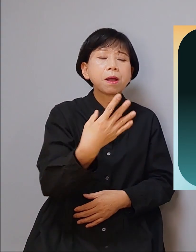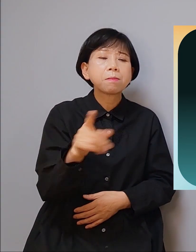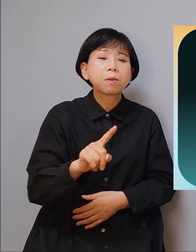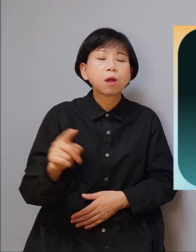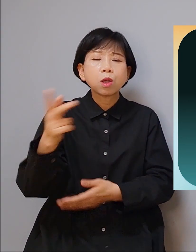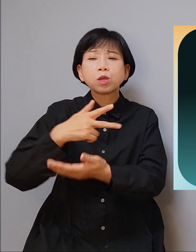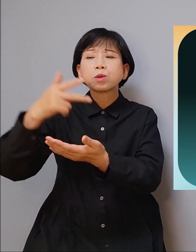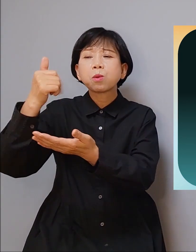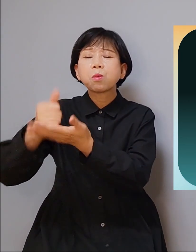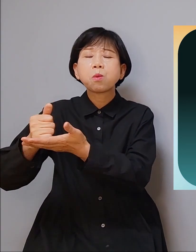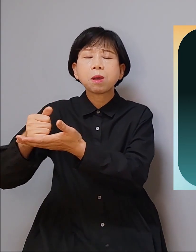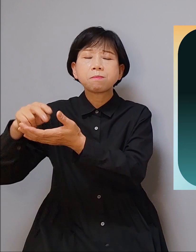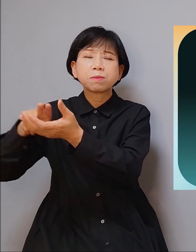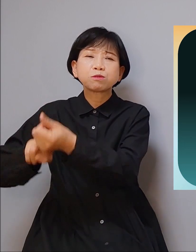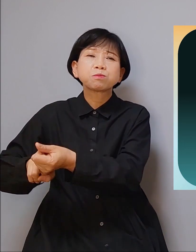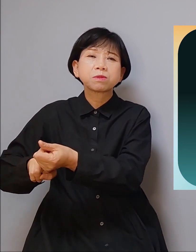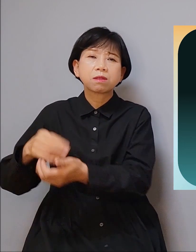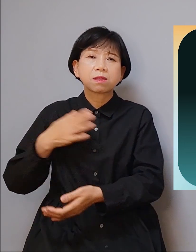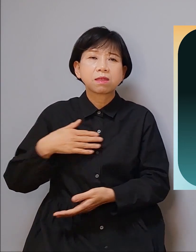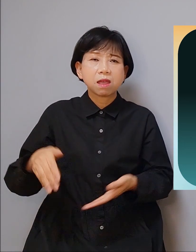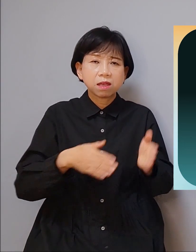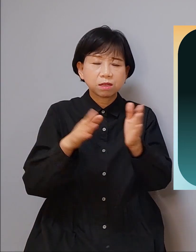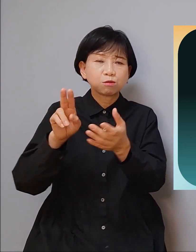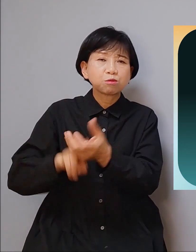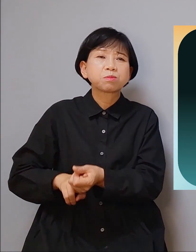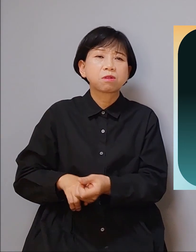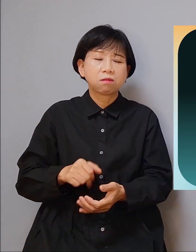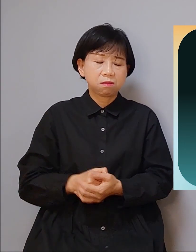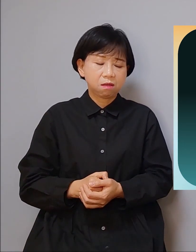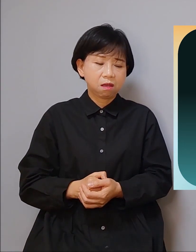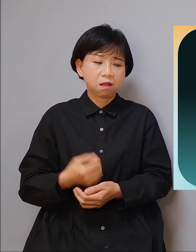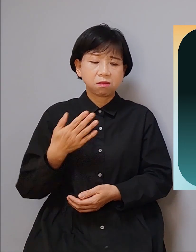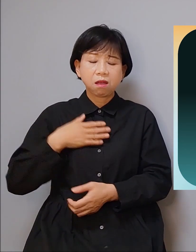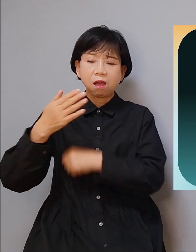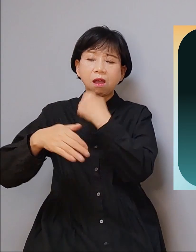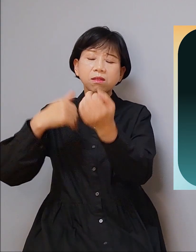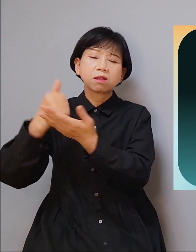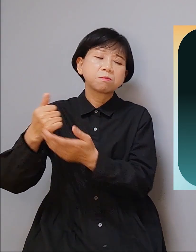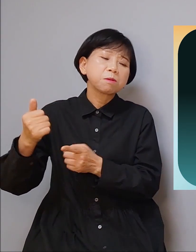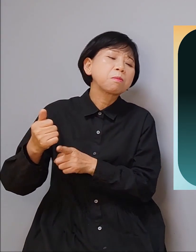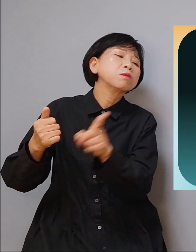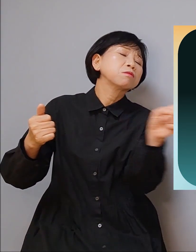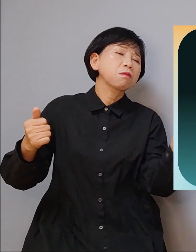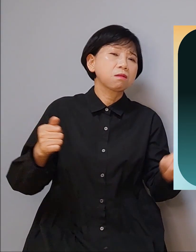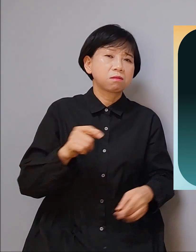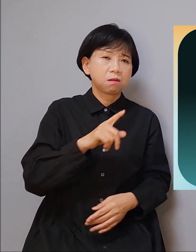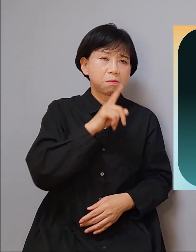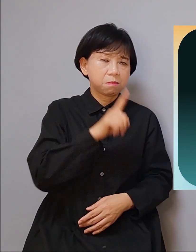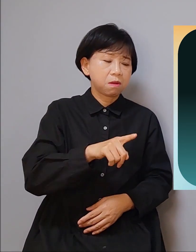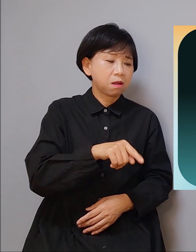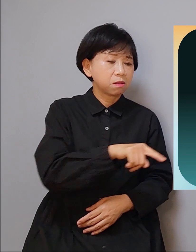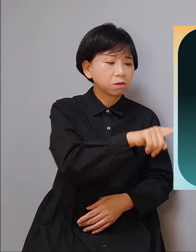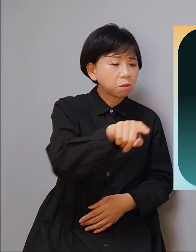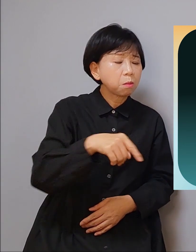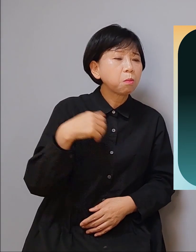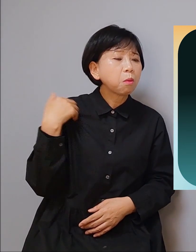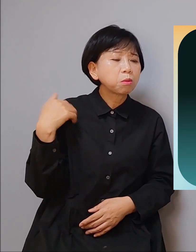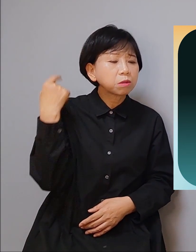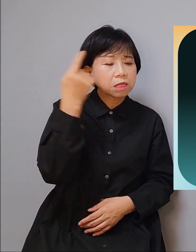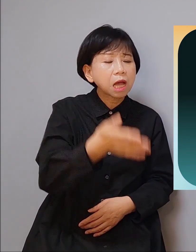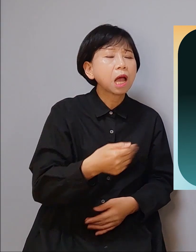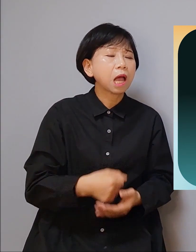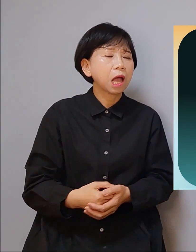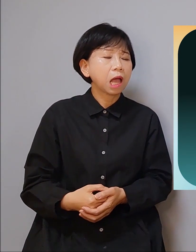여호와께 숨겨졌으며 내 송사는 내 하나님에게서 벗어난다 하느냐? 너는 알지 못하였느냐?